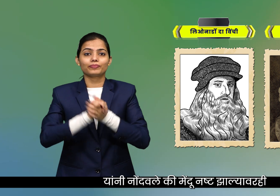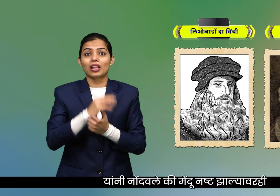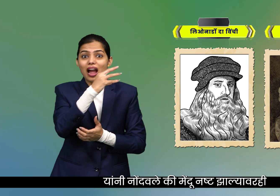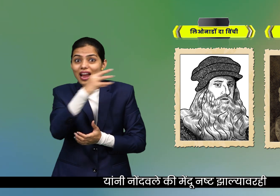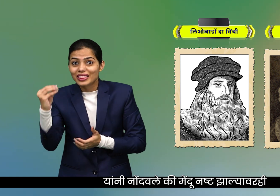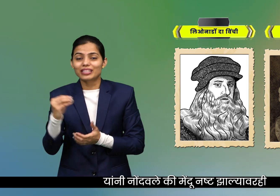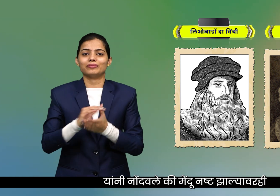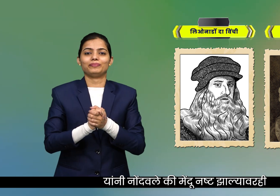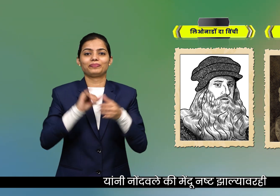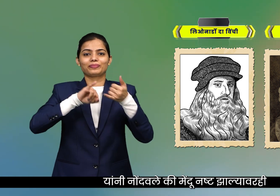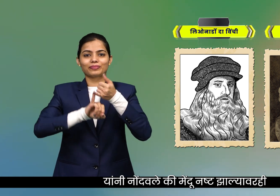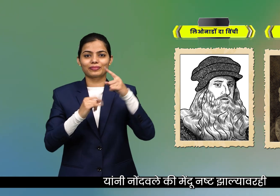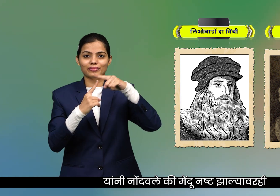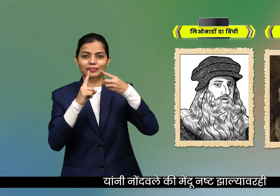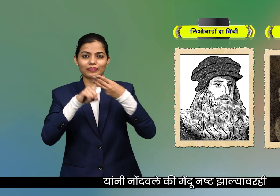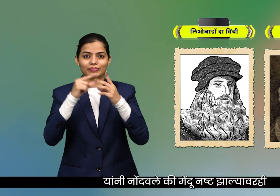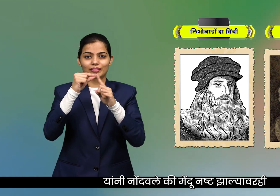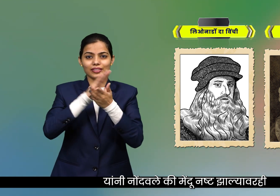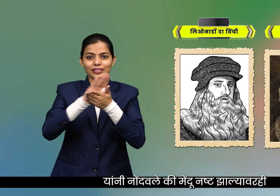यांनी नोंदवले की मेंदू नष्ट झाल्यावरही